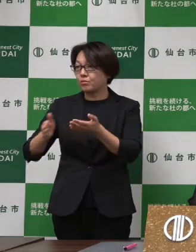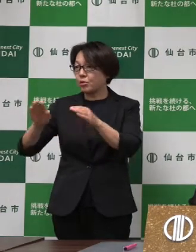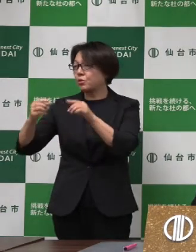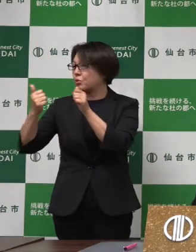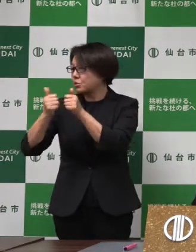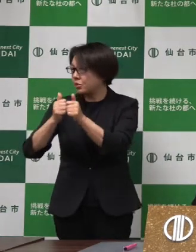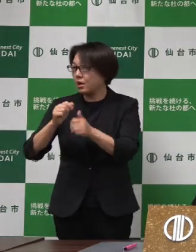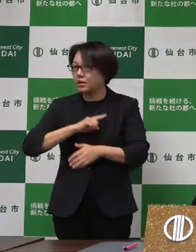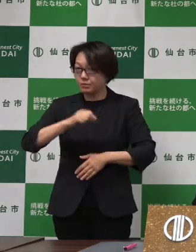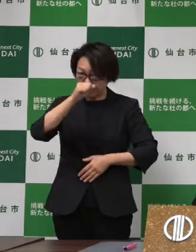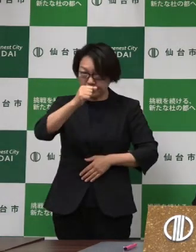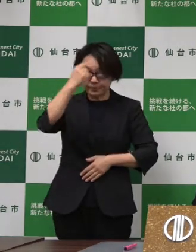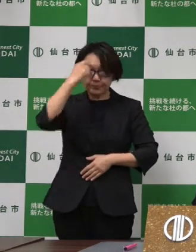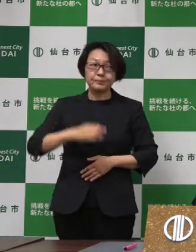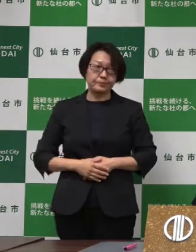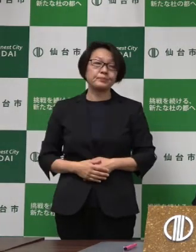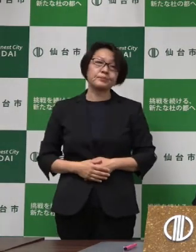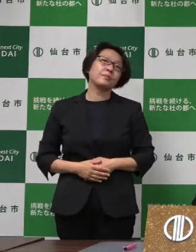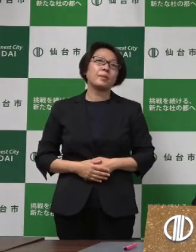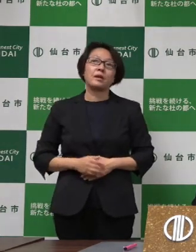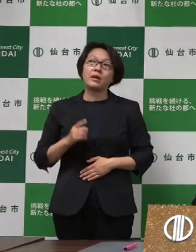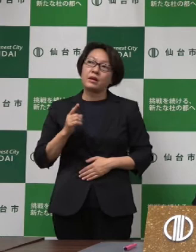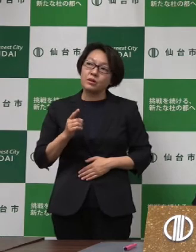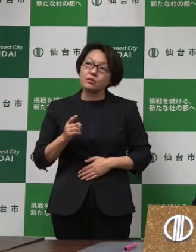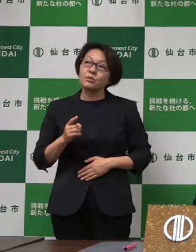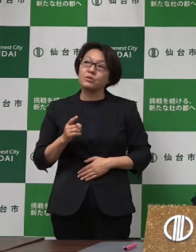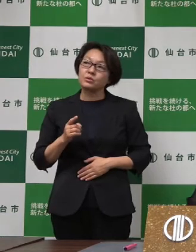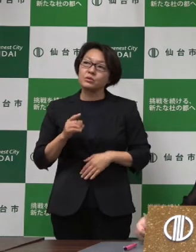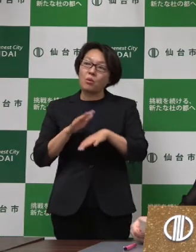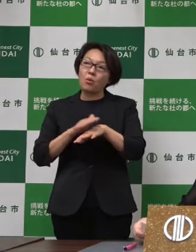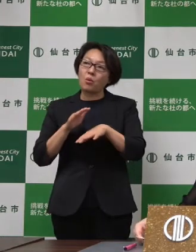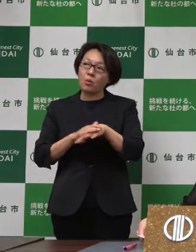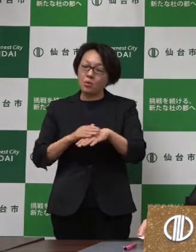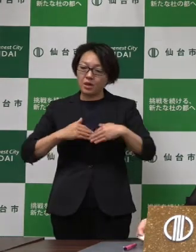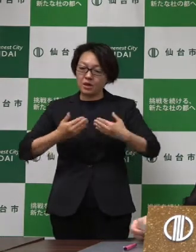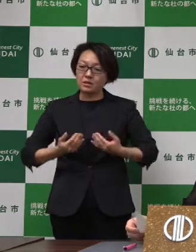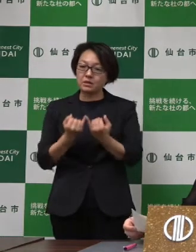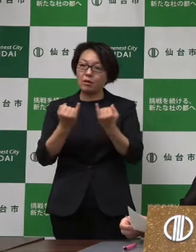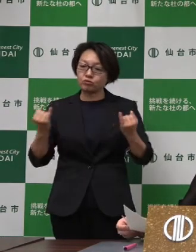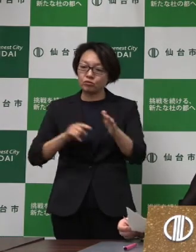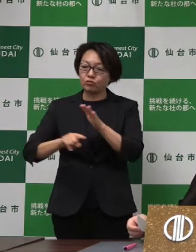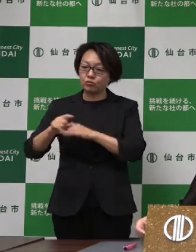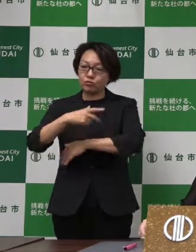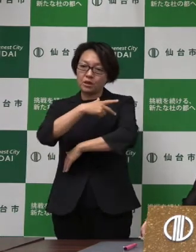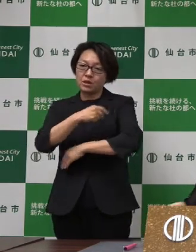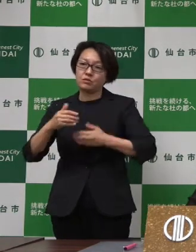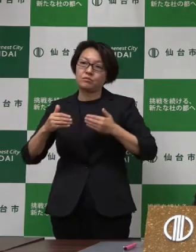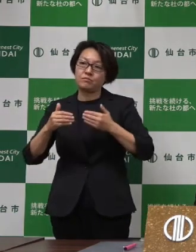談いただくというのは最初から一歩かなと思っています。そういう形で、妊婦さんの優先的接種に進めていきたいなと思っています。